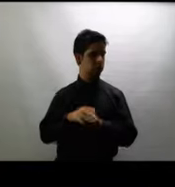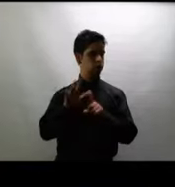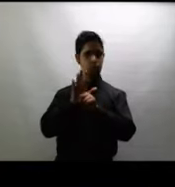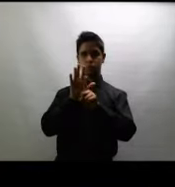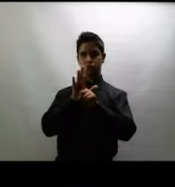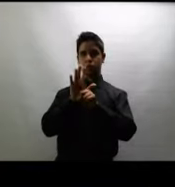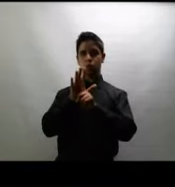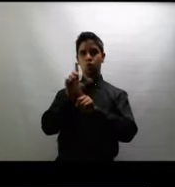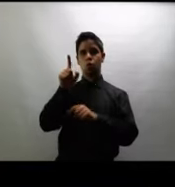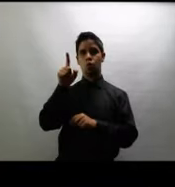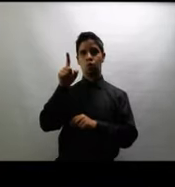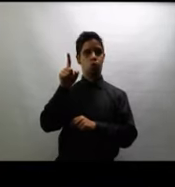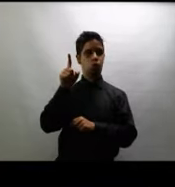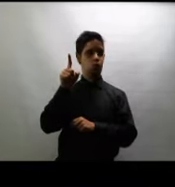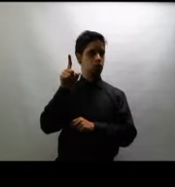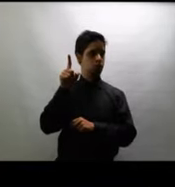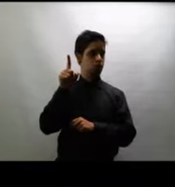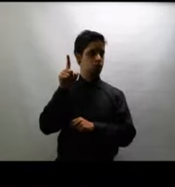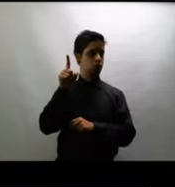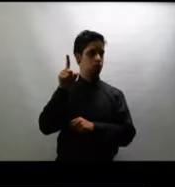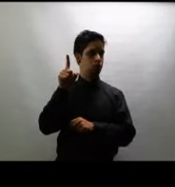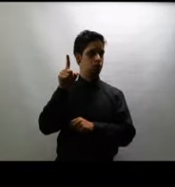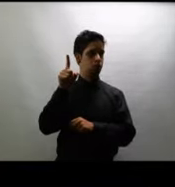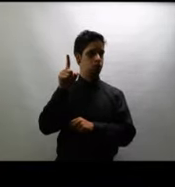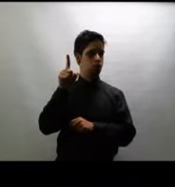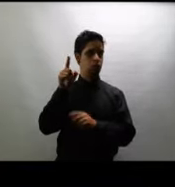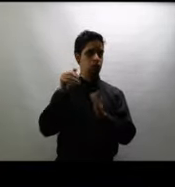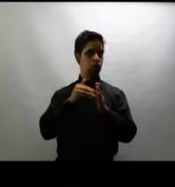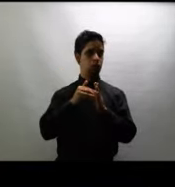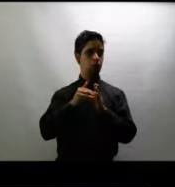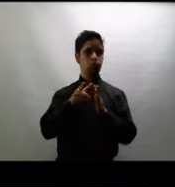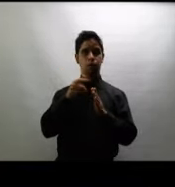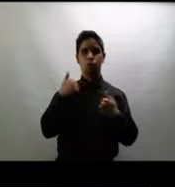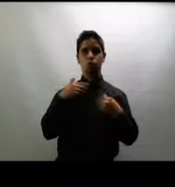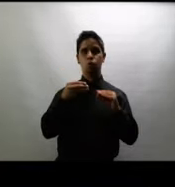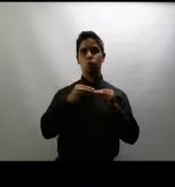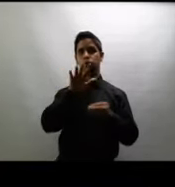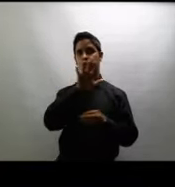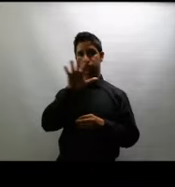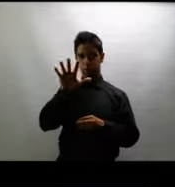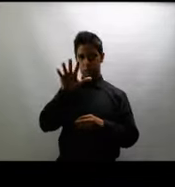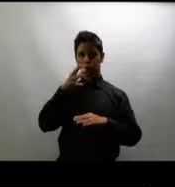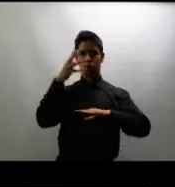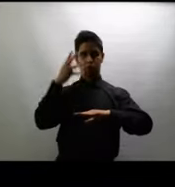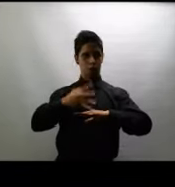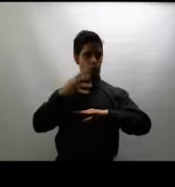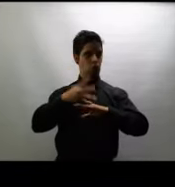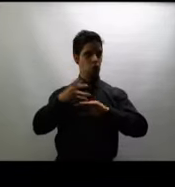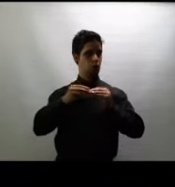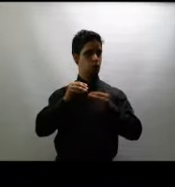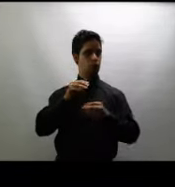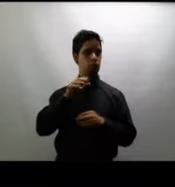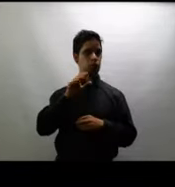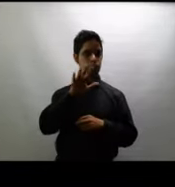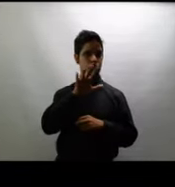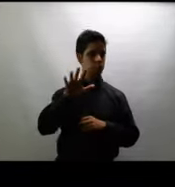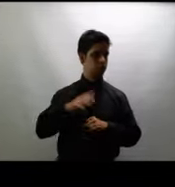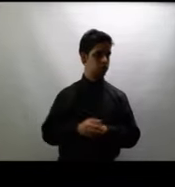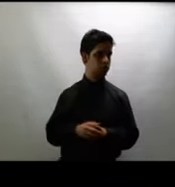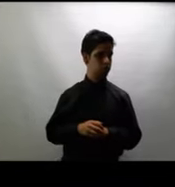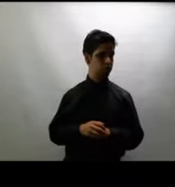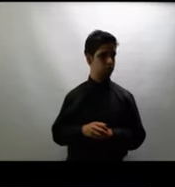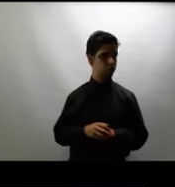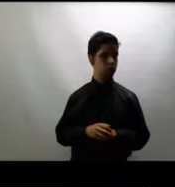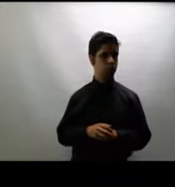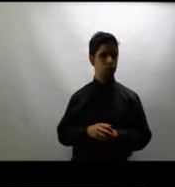music. World Music llegamos albums. 55 a nivel mundial. Oh, wow. En download. Ahí ese está, el de, si el no primero. Yo lo tengo impreso.